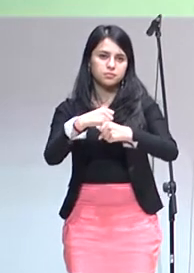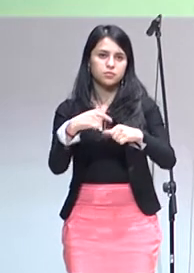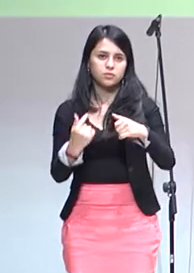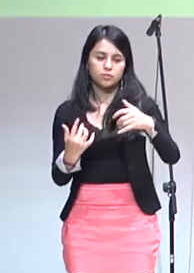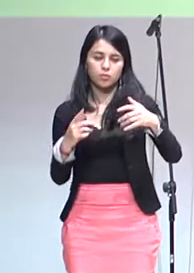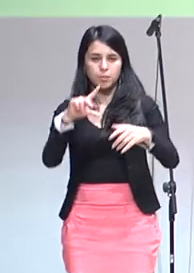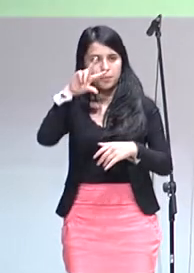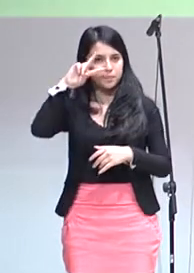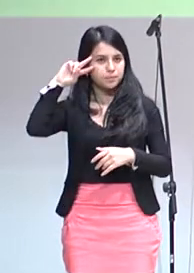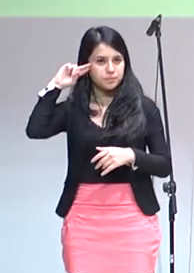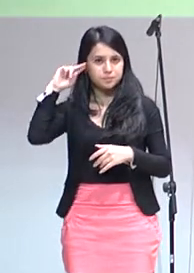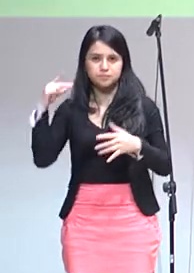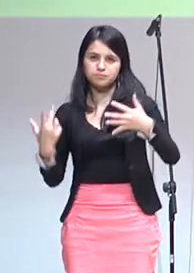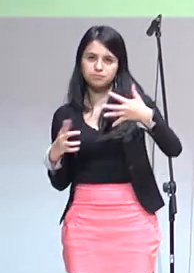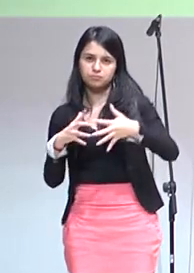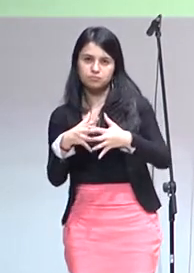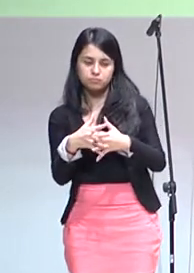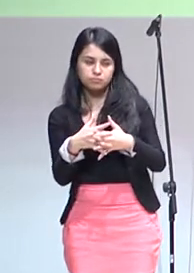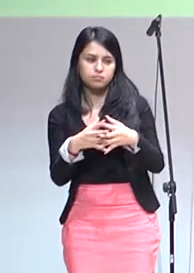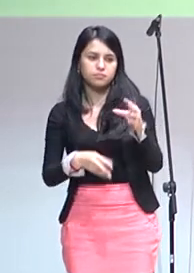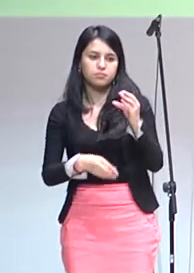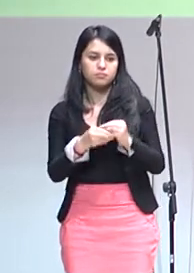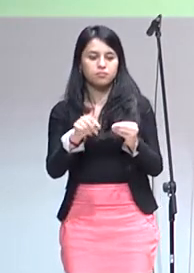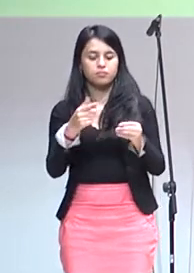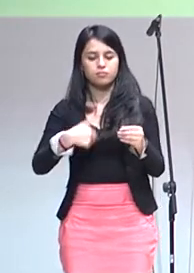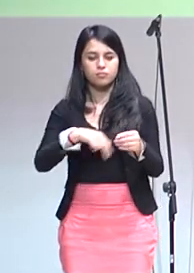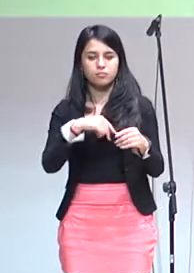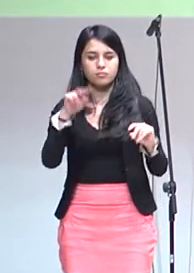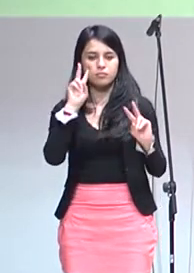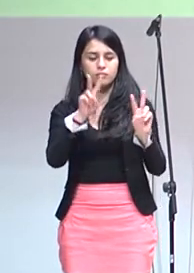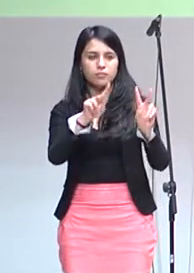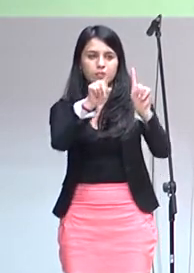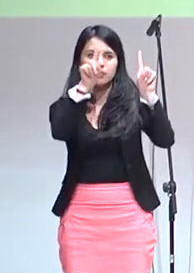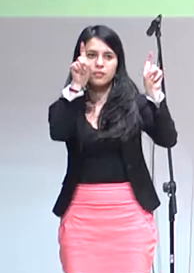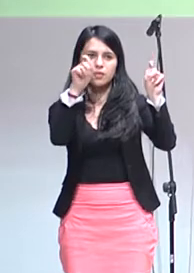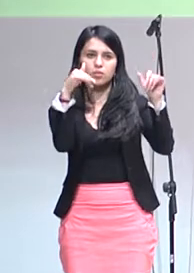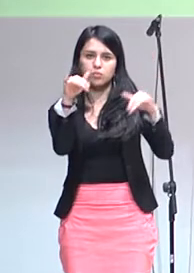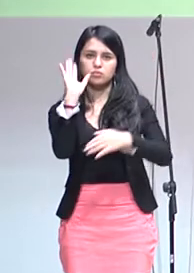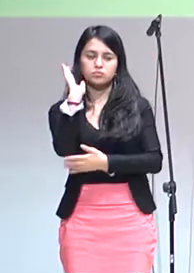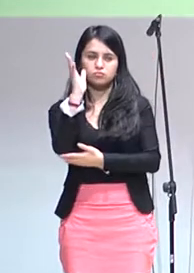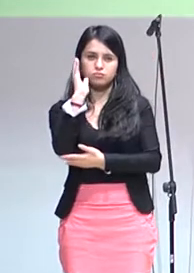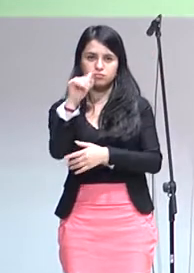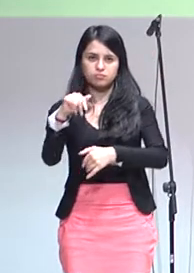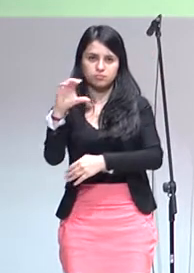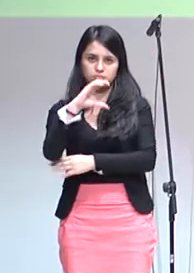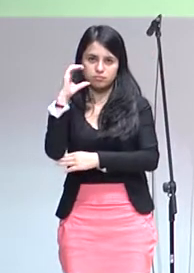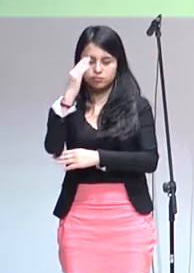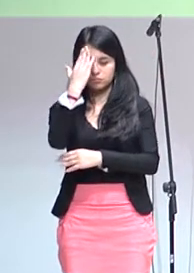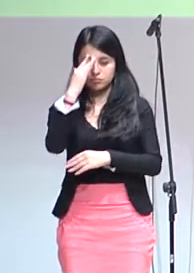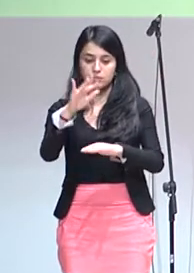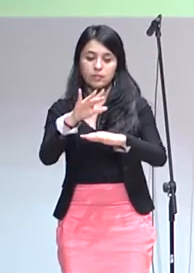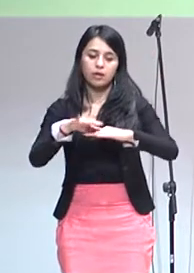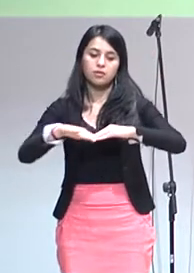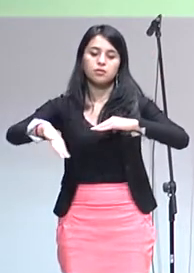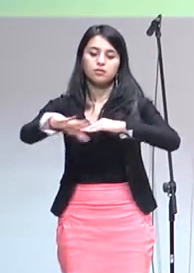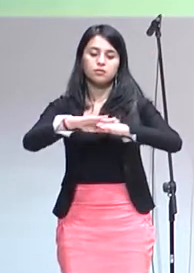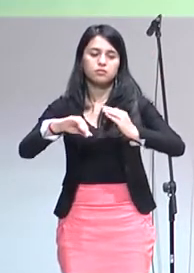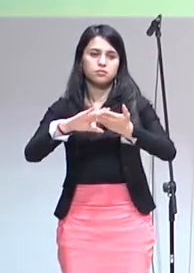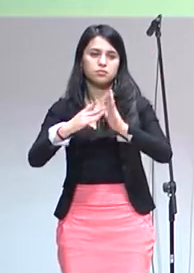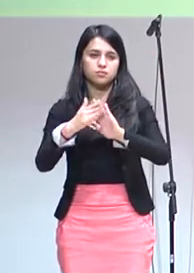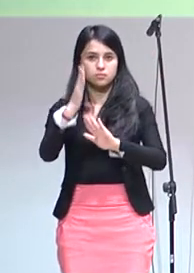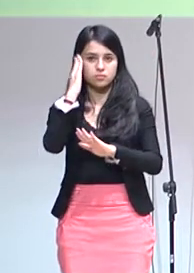PEI y mirar también un poco lo que tiene que ver con la cátedra afrocolombiana, porque esto es una comunidad étnica y la